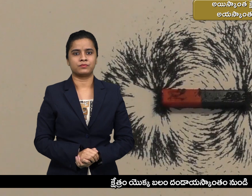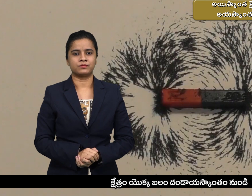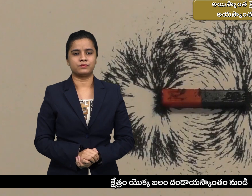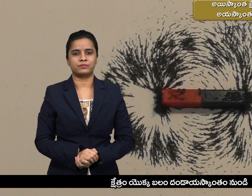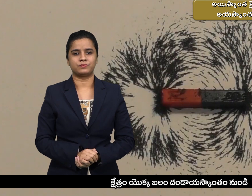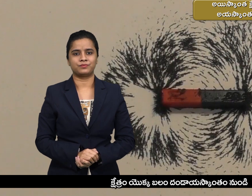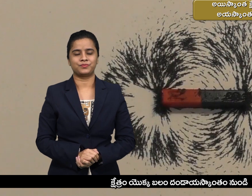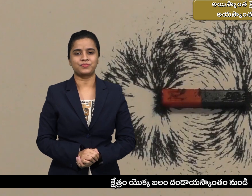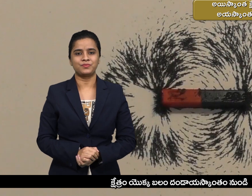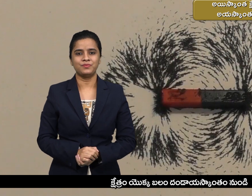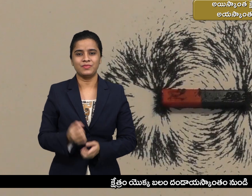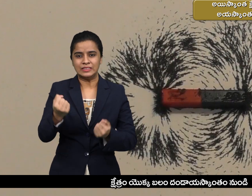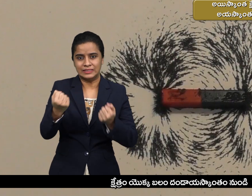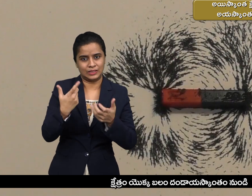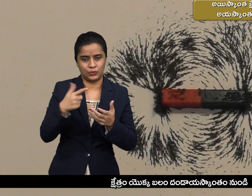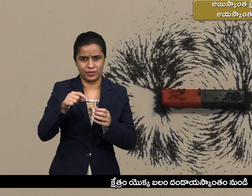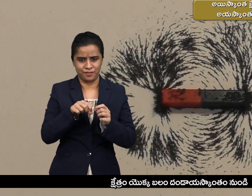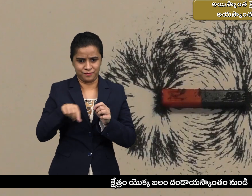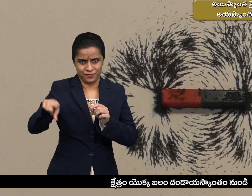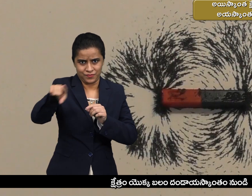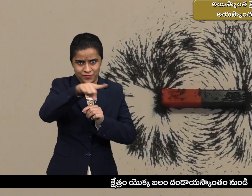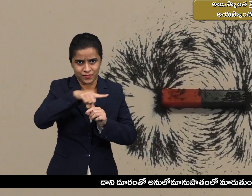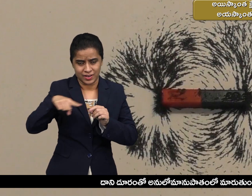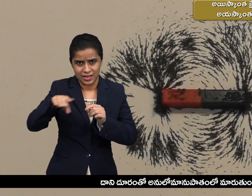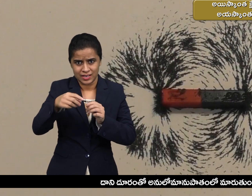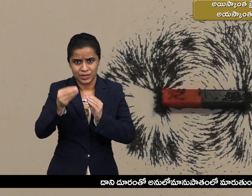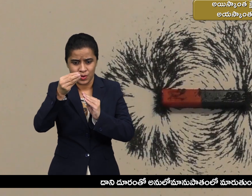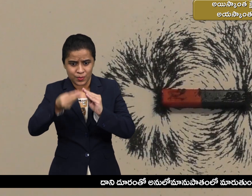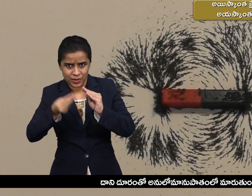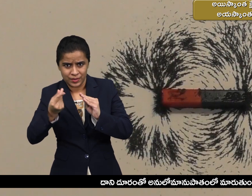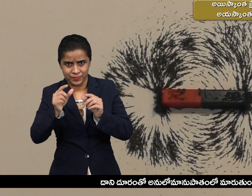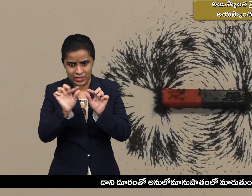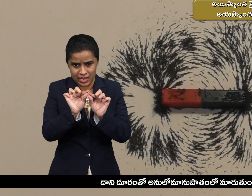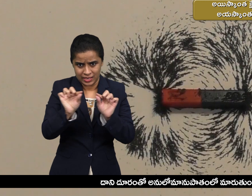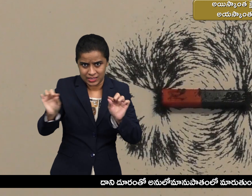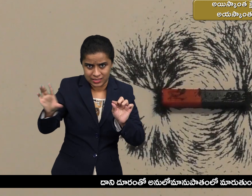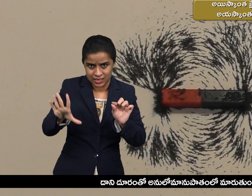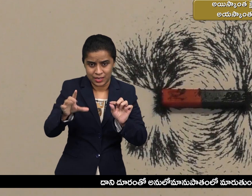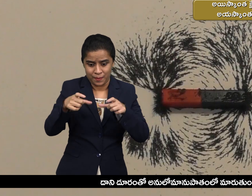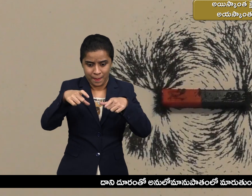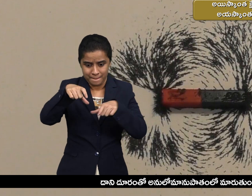క్షేత్రం యొక్క బలం దండాయస్కాంతం నుండి దాని దూరంతో అనులోమానుపాతంలో మారుతుంది.